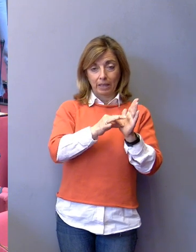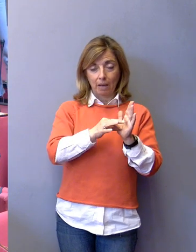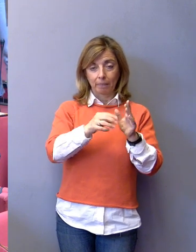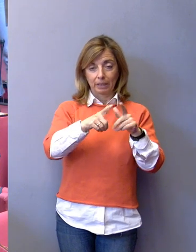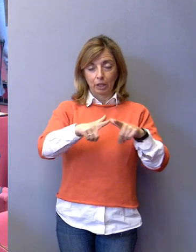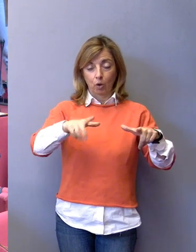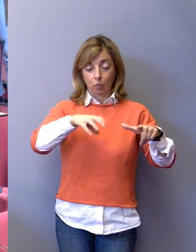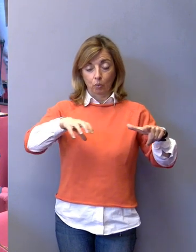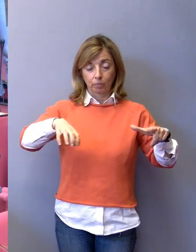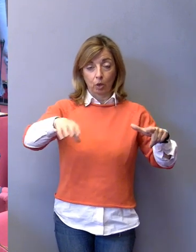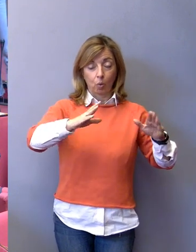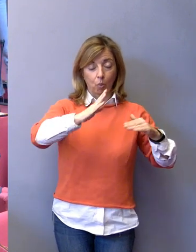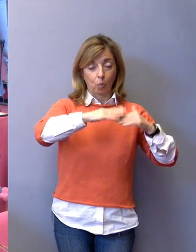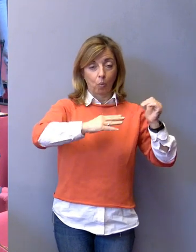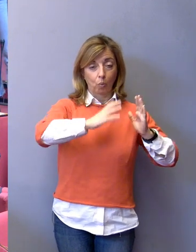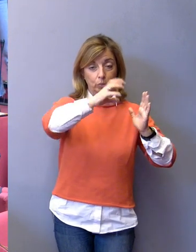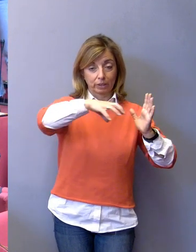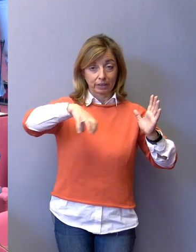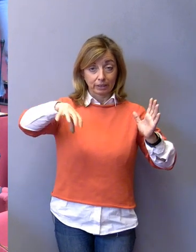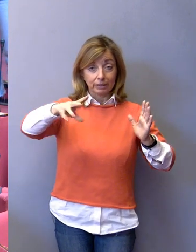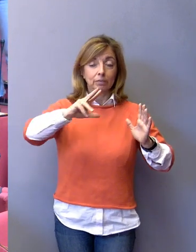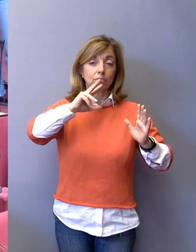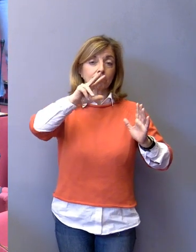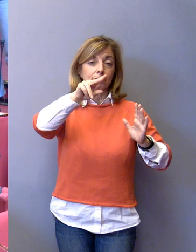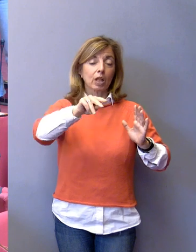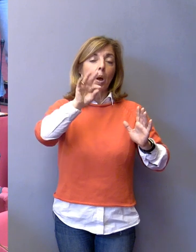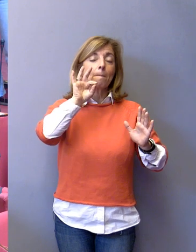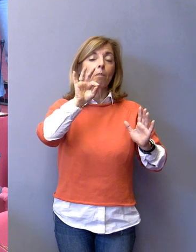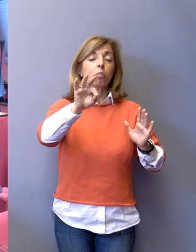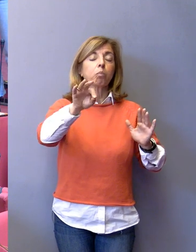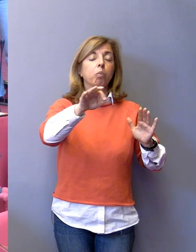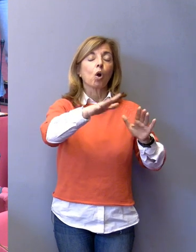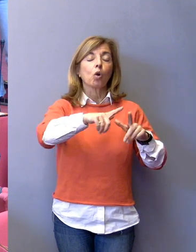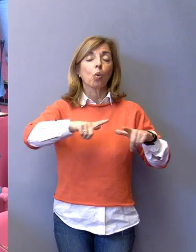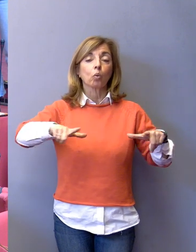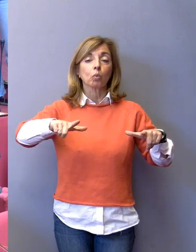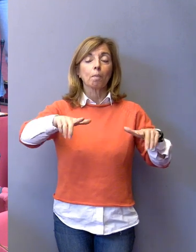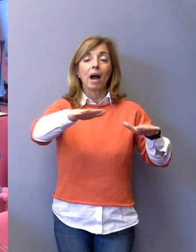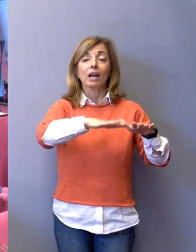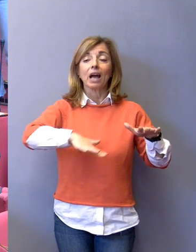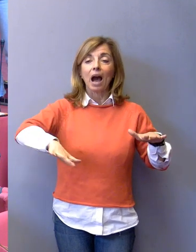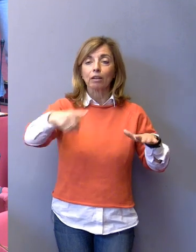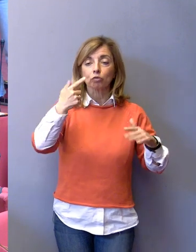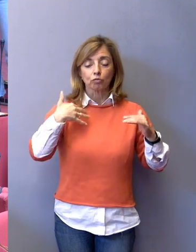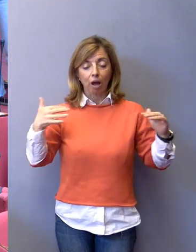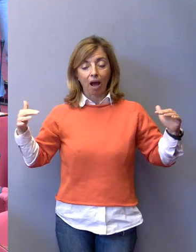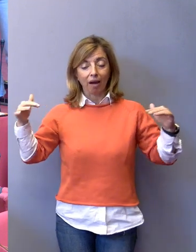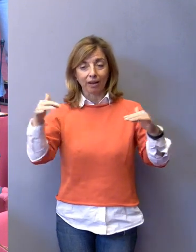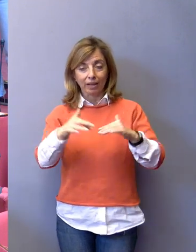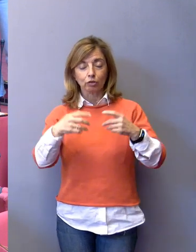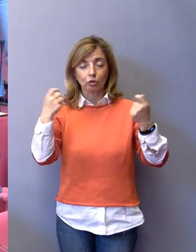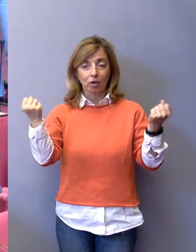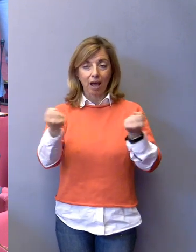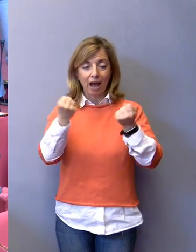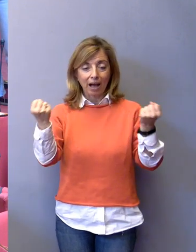edilizi si definisce Polo Urbano l'aria in cui si svolge un'aggregazione di attività omogenea